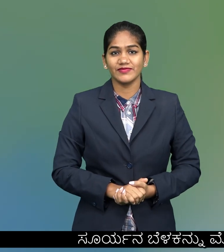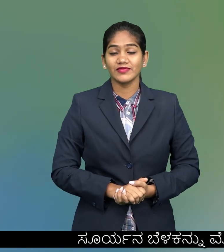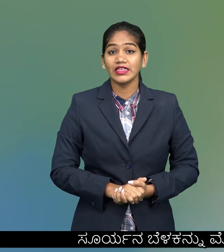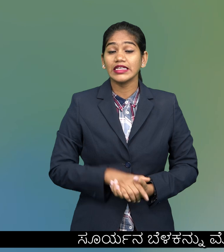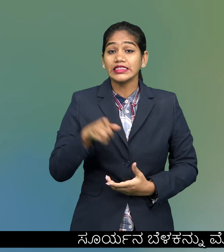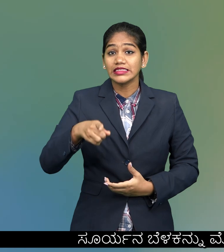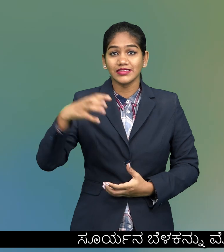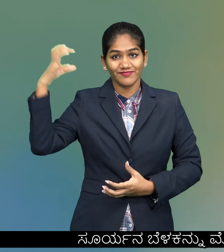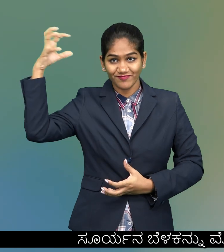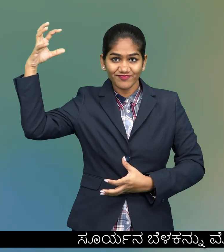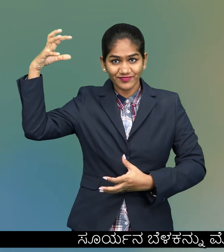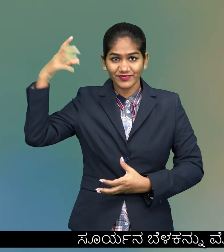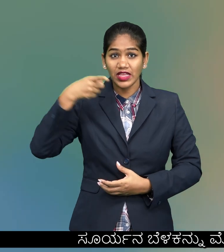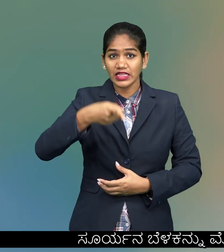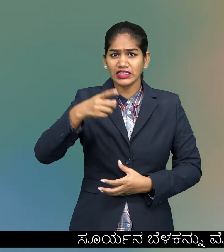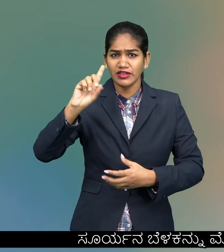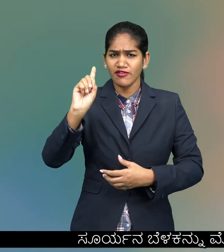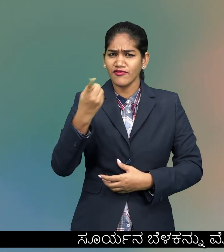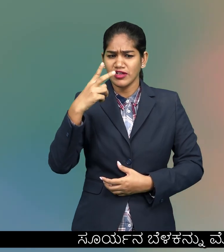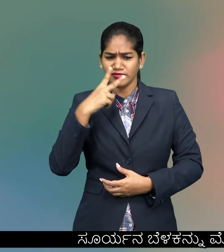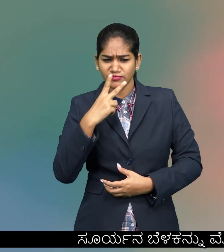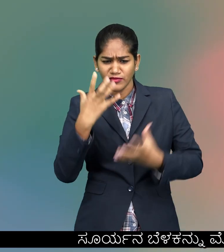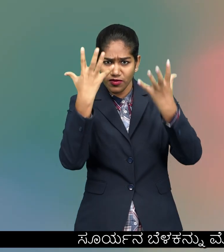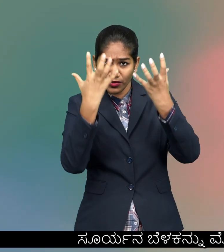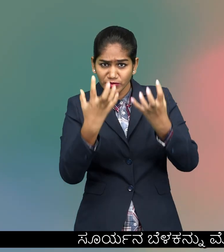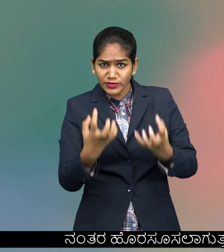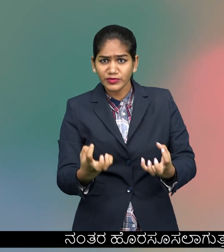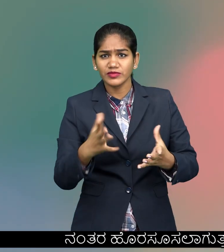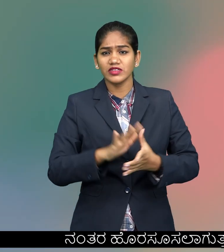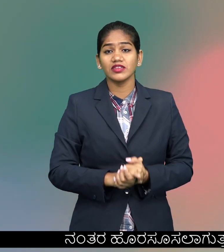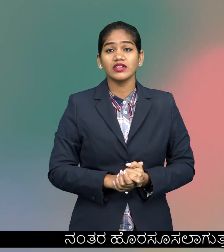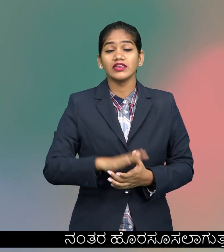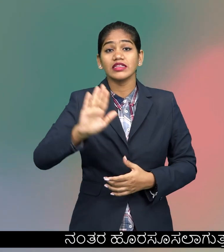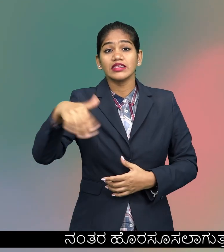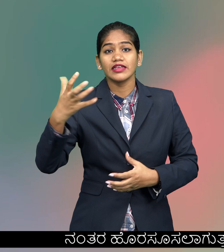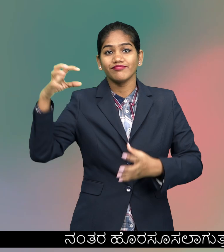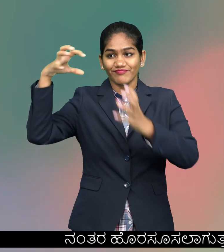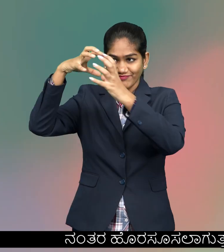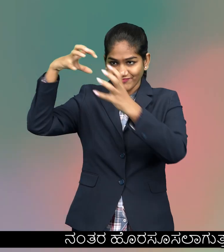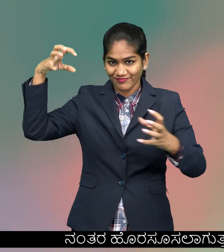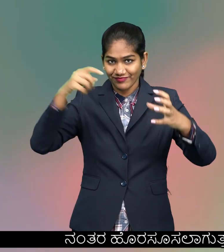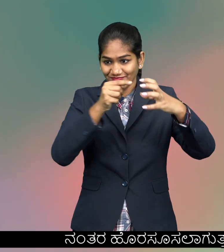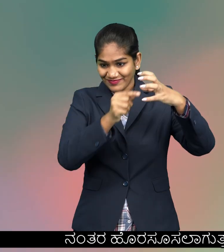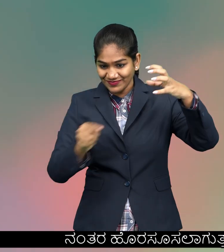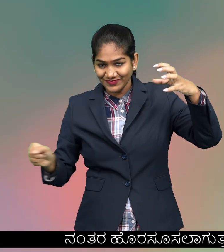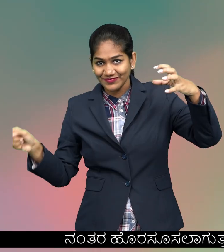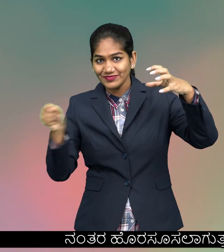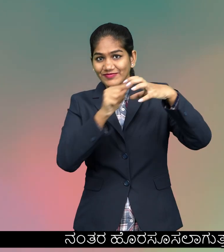ಸೂರ್ಯನ ಬೆಳಕನ್ನು ಮೊದಲು ಹೀರಿಕೊಳ್ಳಲಾಗುತ್ತದೆ ಮತ್ತು ನಂತರ ಹೊರಸೂಸಲಾಗುತ್ತದೆ ಅಥವಾ ನೇರವಾಗಿ